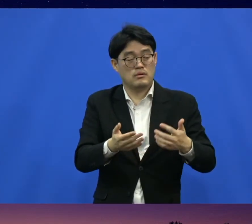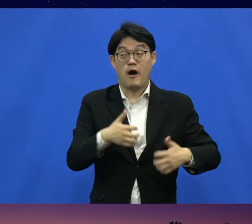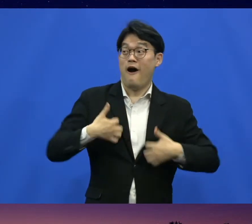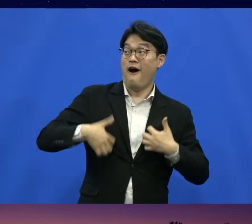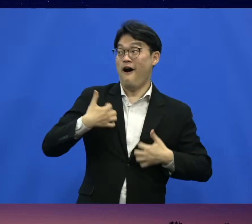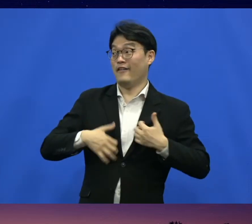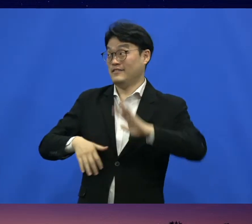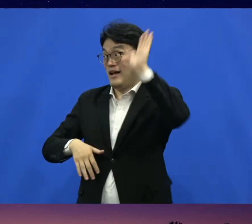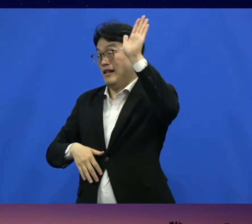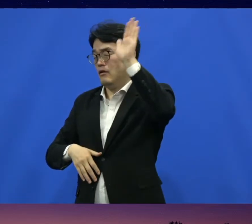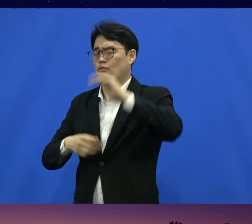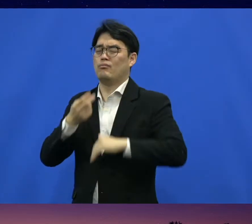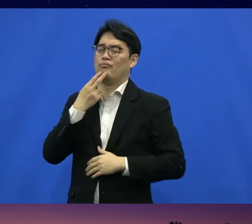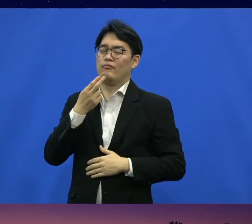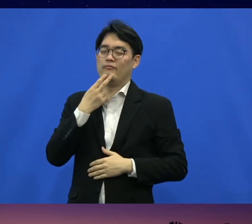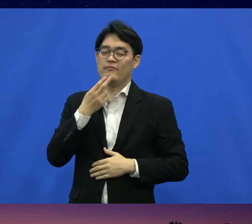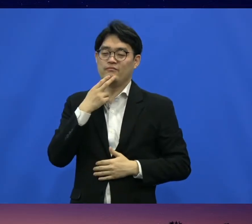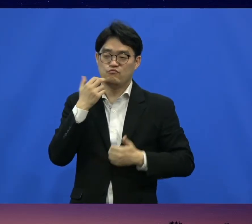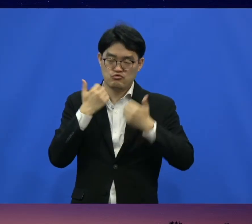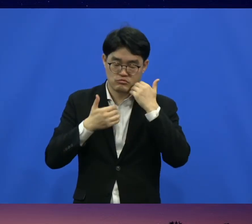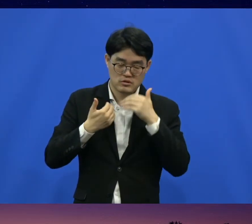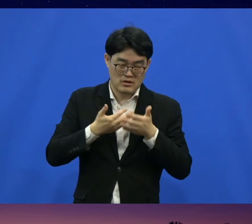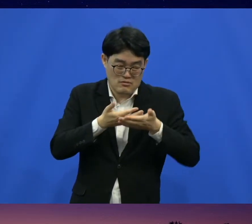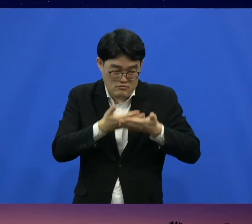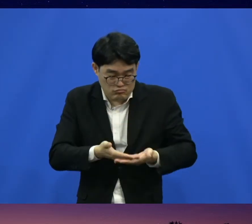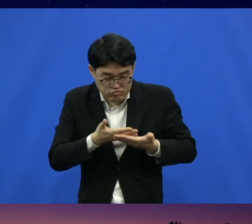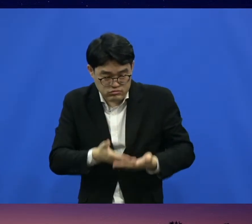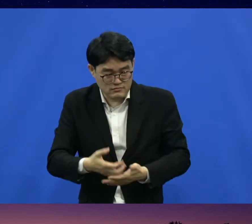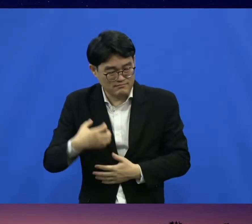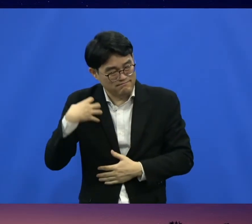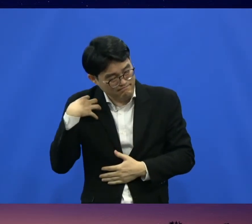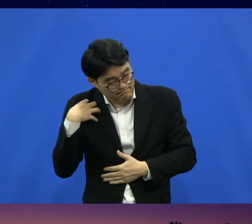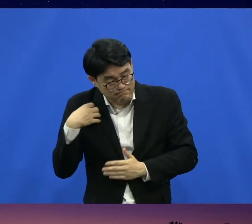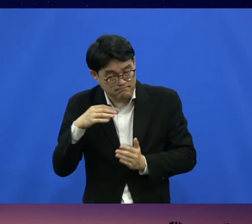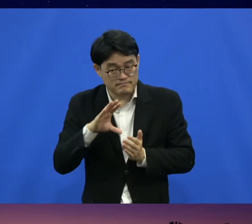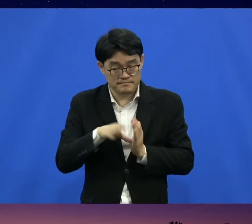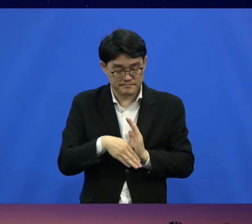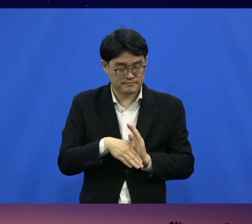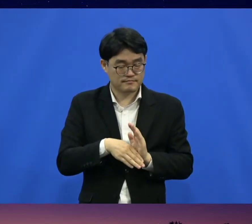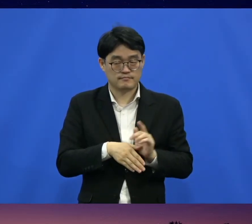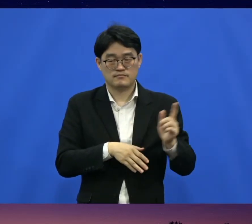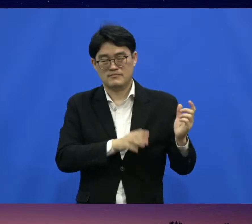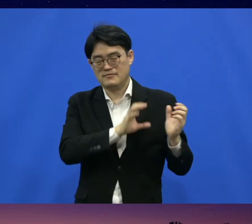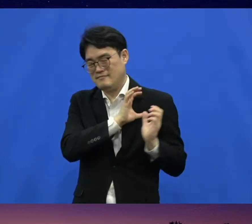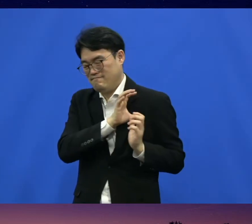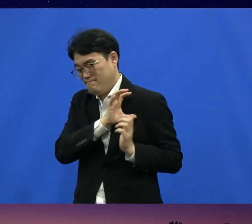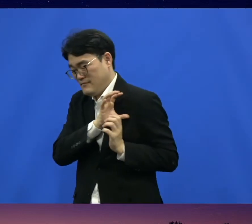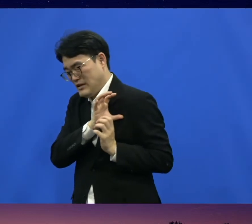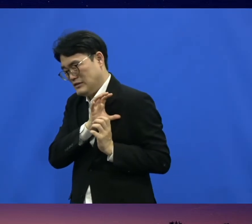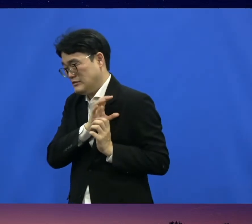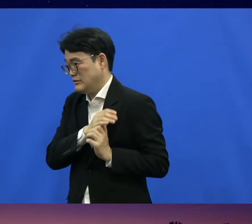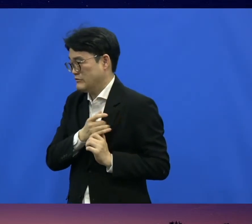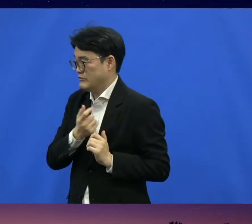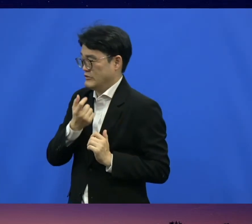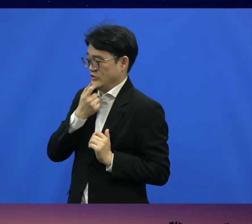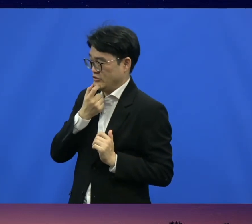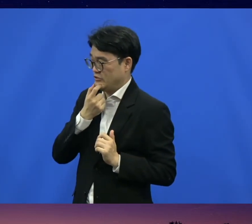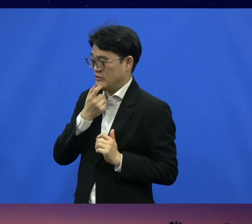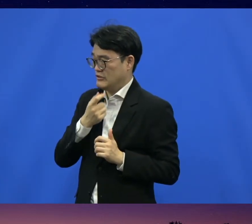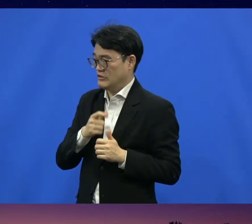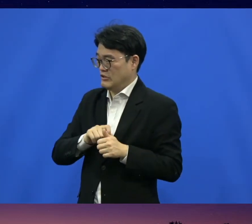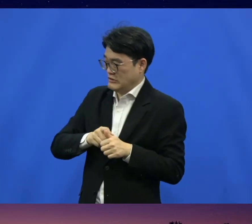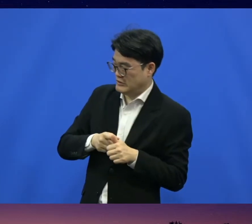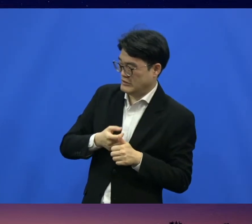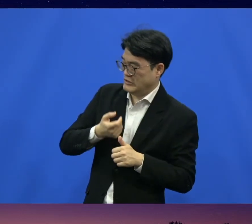누군가 무거운 짐을 져야 할 때, 누군가 무거운 책임을 져야 할 때 그걸 십자가라고 우리가 얘기할 때가 있어요. 누가